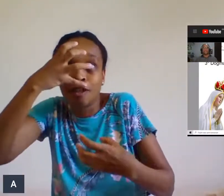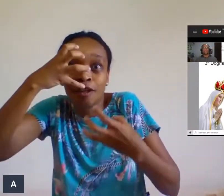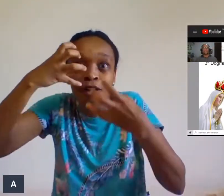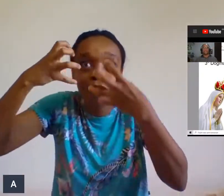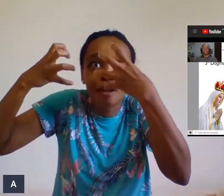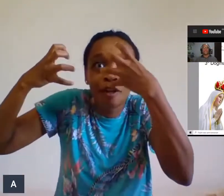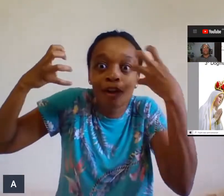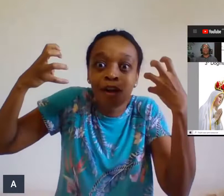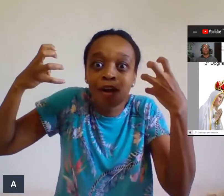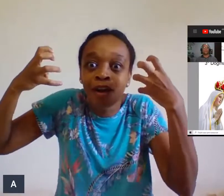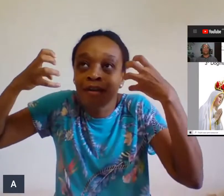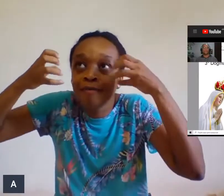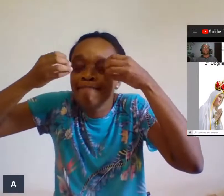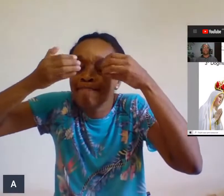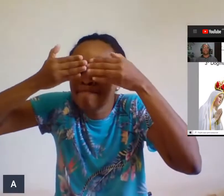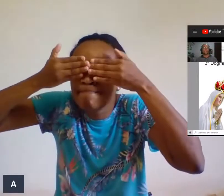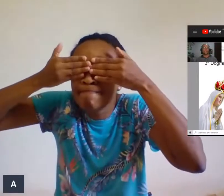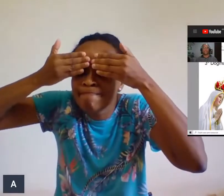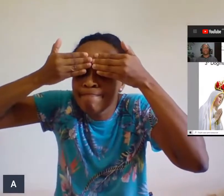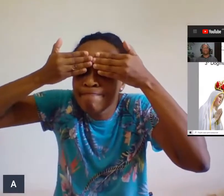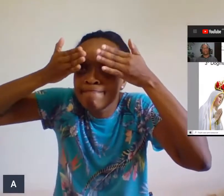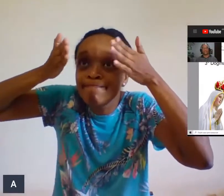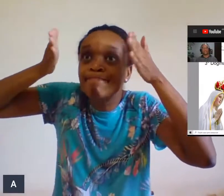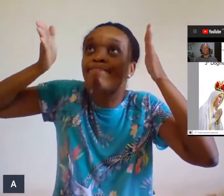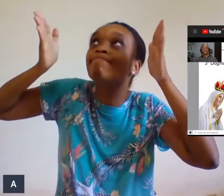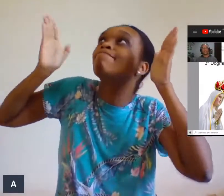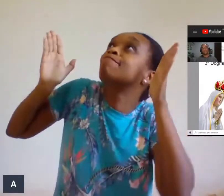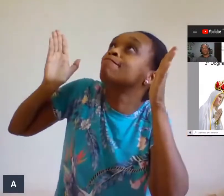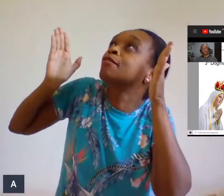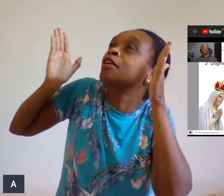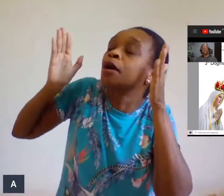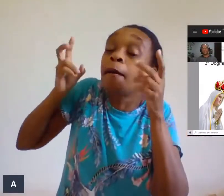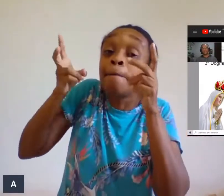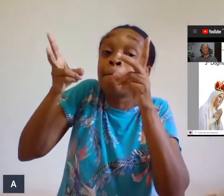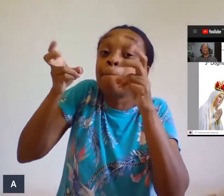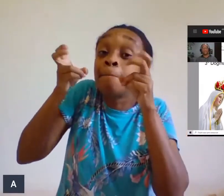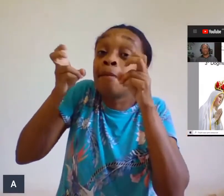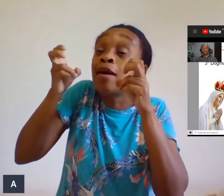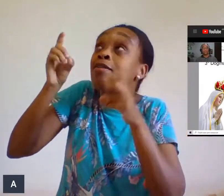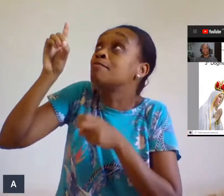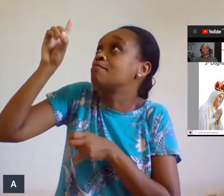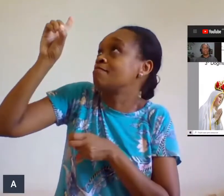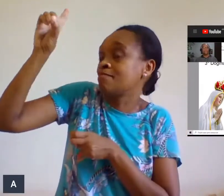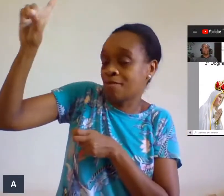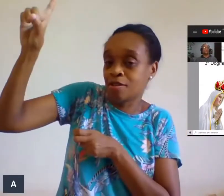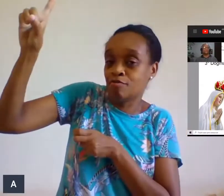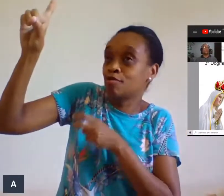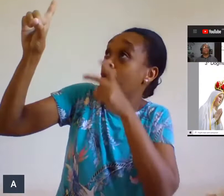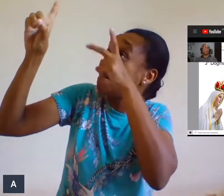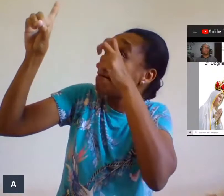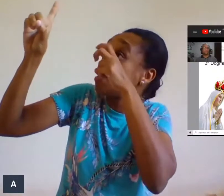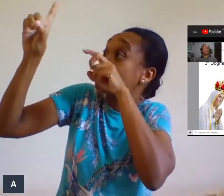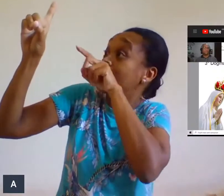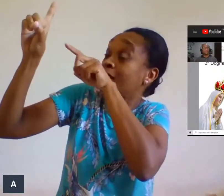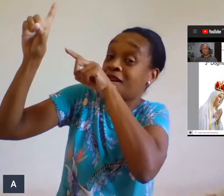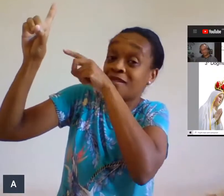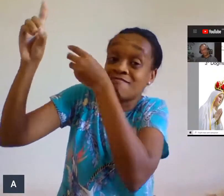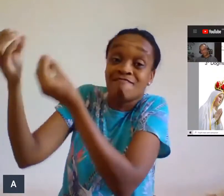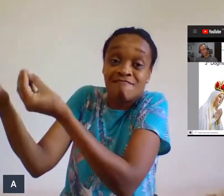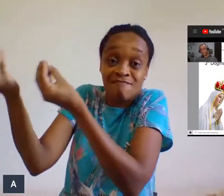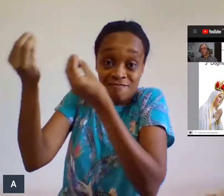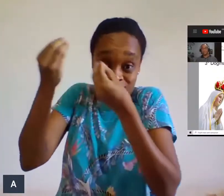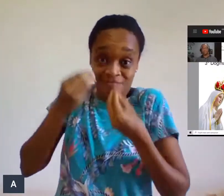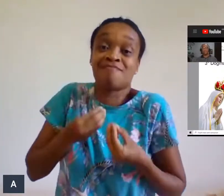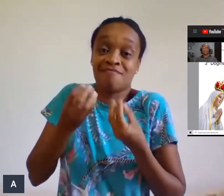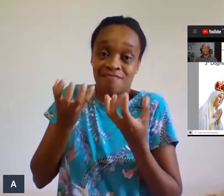humanas que nos cegam para as coisas sobrenaturais e vermos de fato tudo aquilo que Deus nos propõe. Mas para